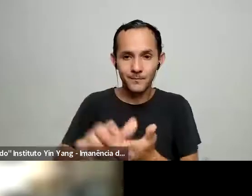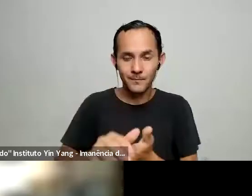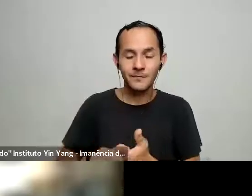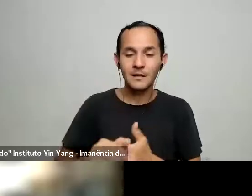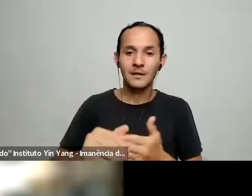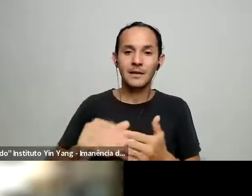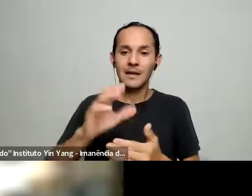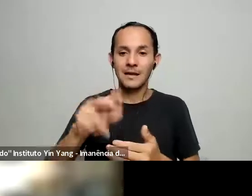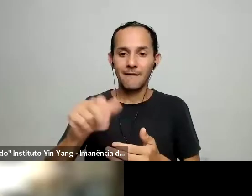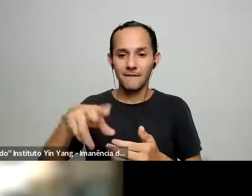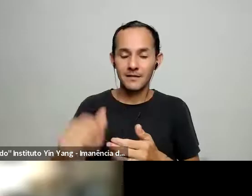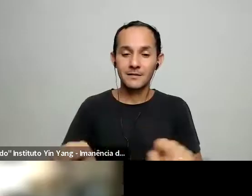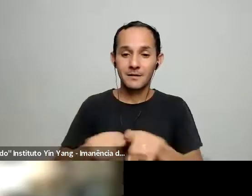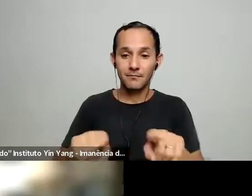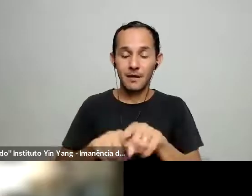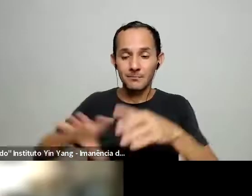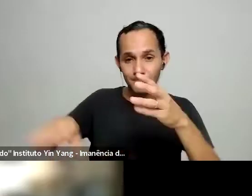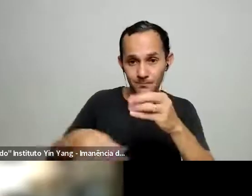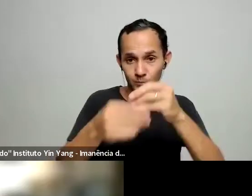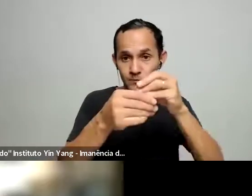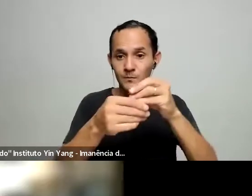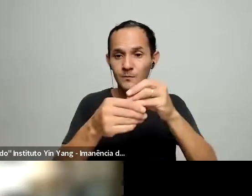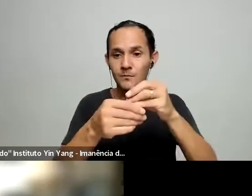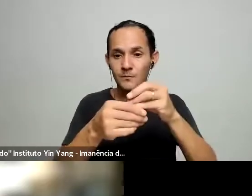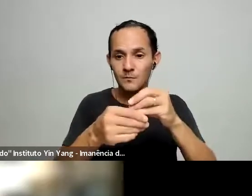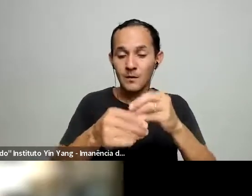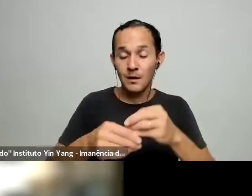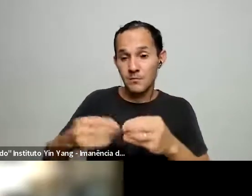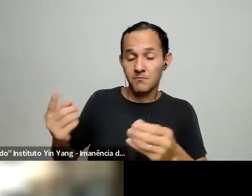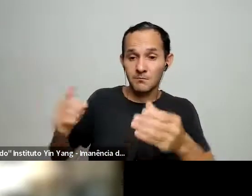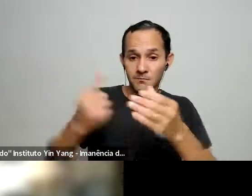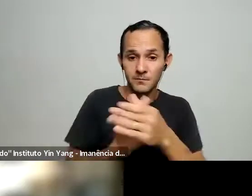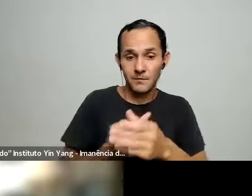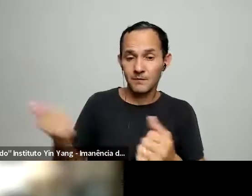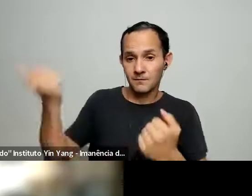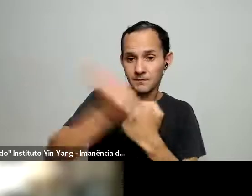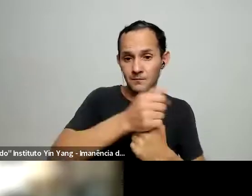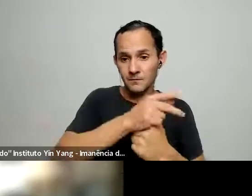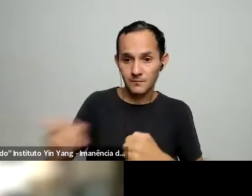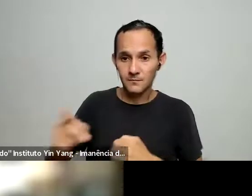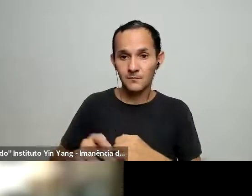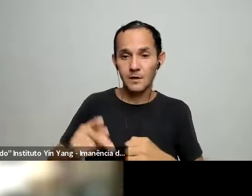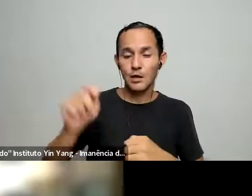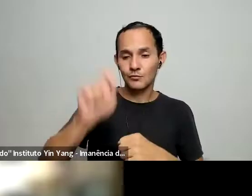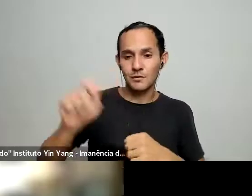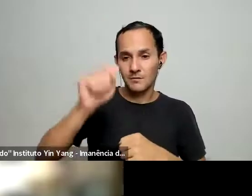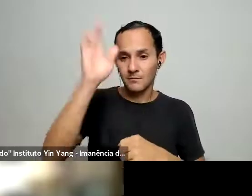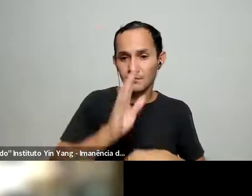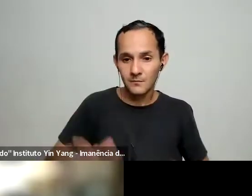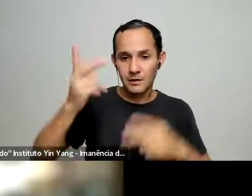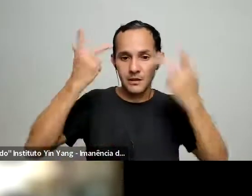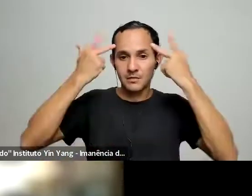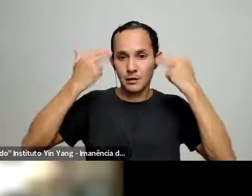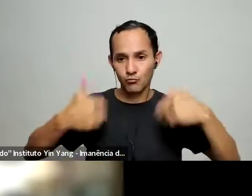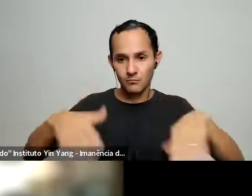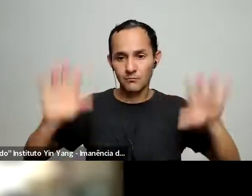de Naturologia e Terapias Complementares, membro fundador e atual vice-presidente da Sociedade Brasileira de